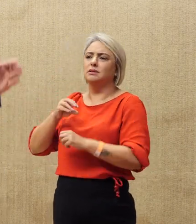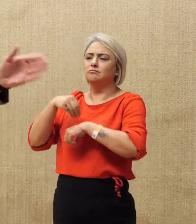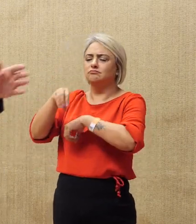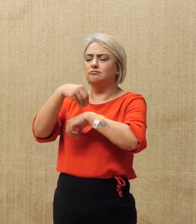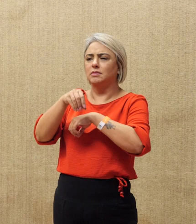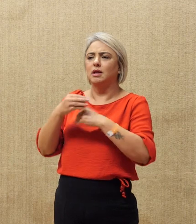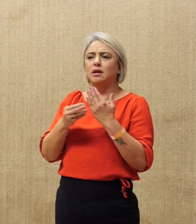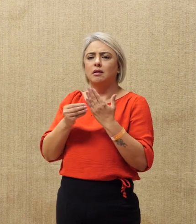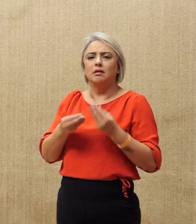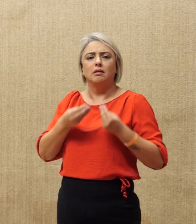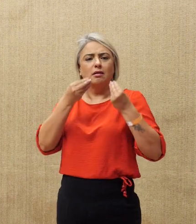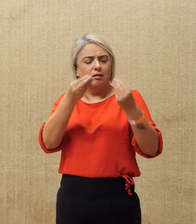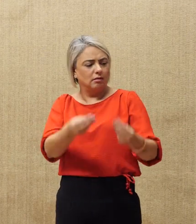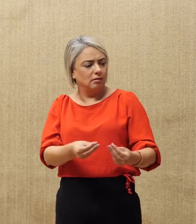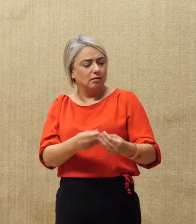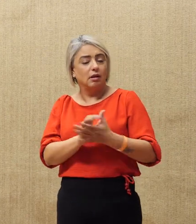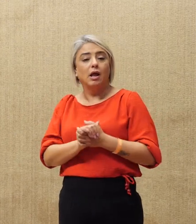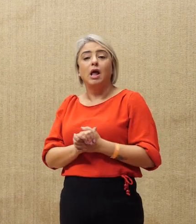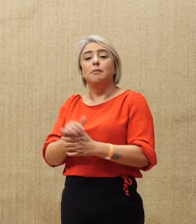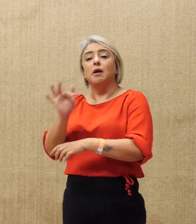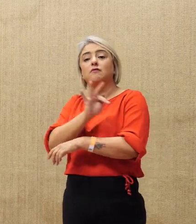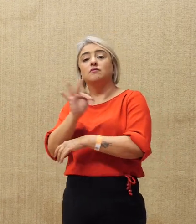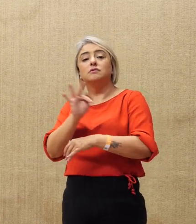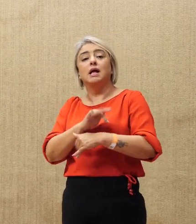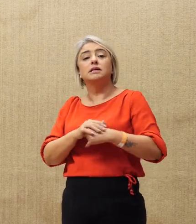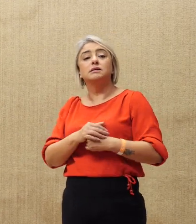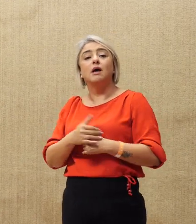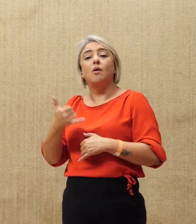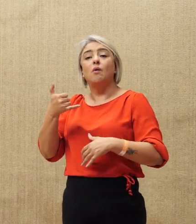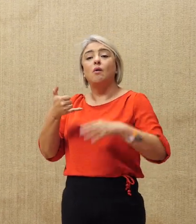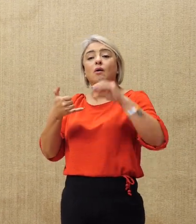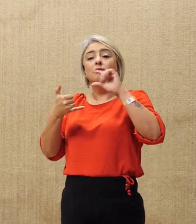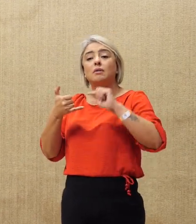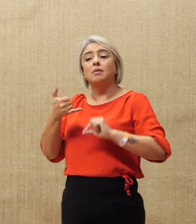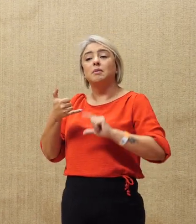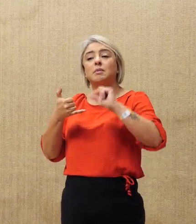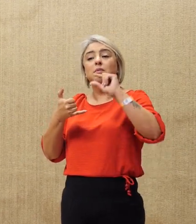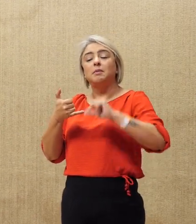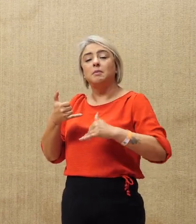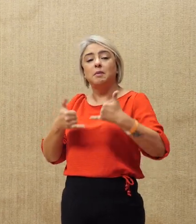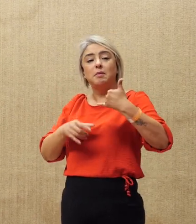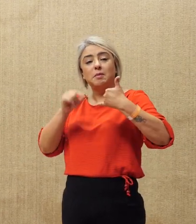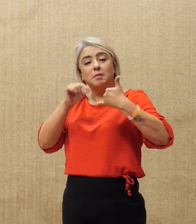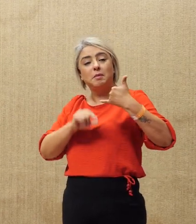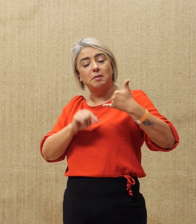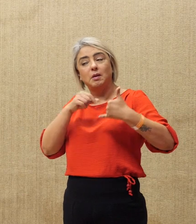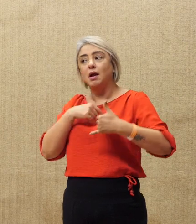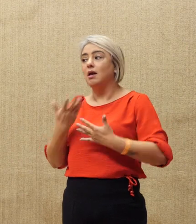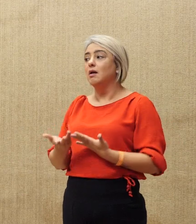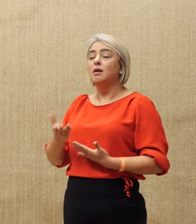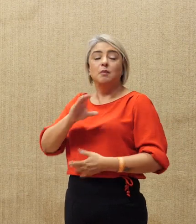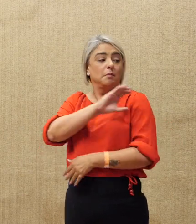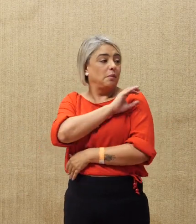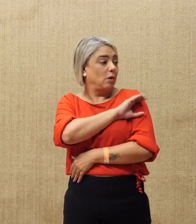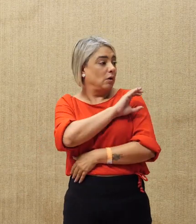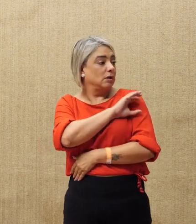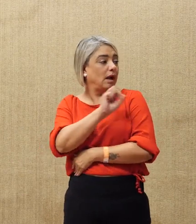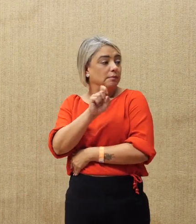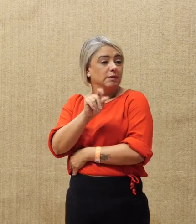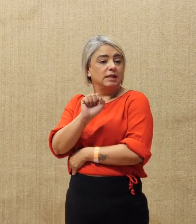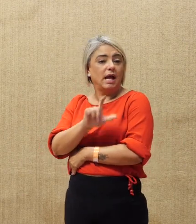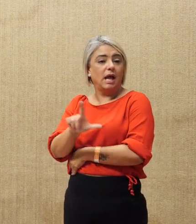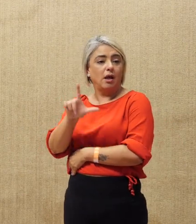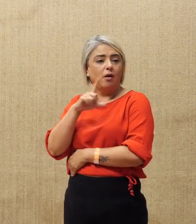Vou fazer a entrega para a Fundação Perseu Abramo e vou fazer também a entrega para a deputada e para o meu coordenador, Abidael, para que todos